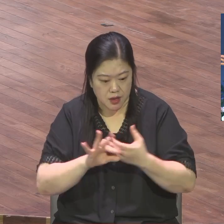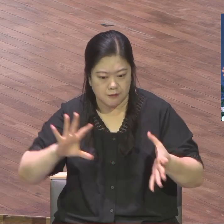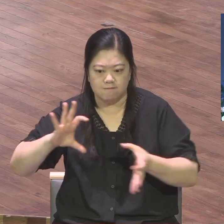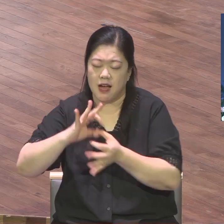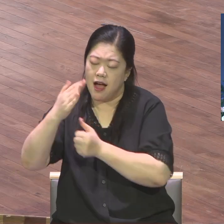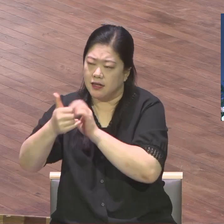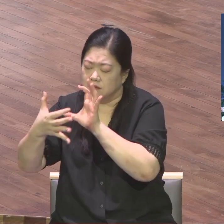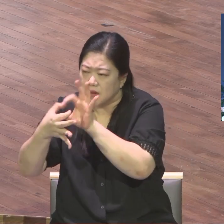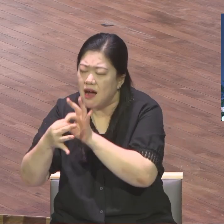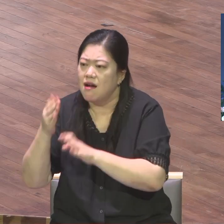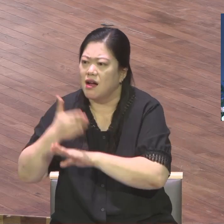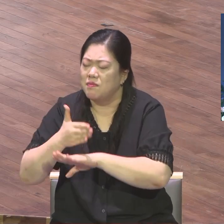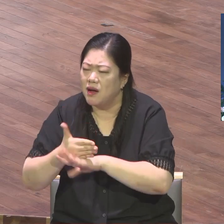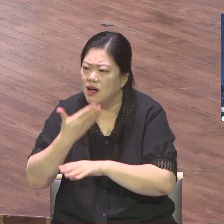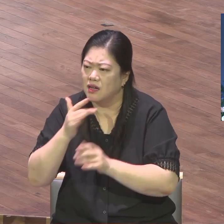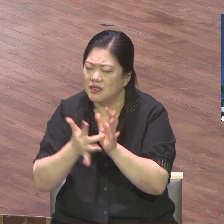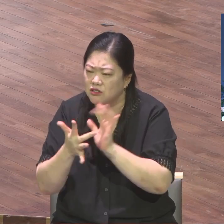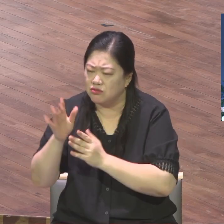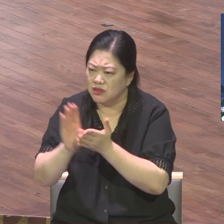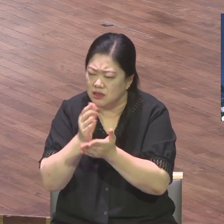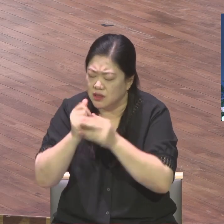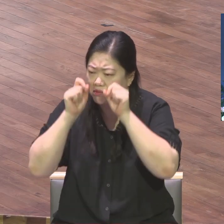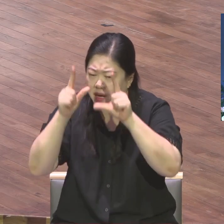그냥 막 중동에 그냥